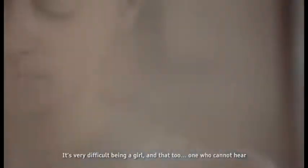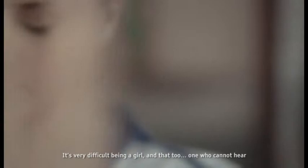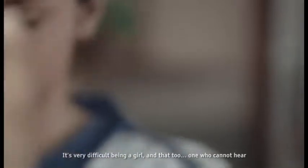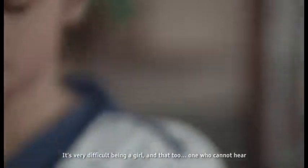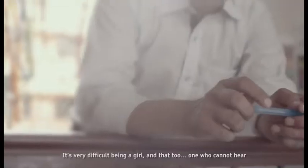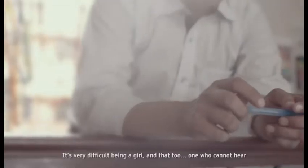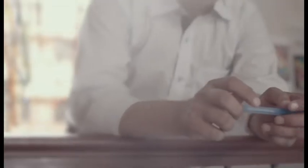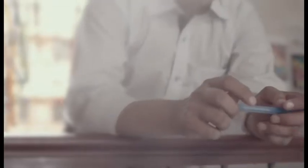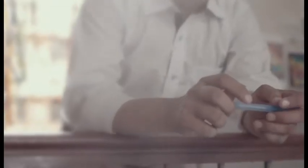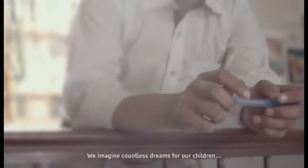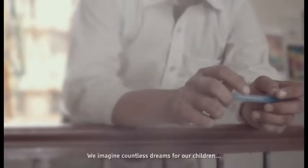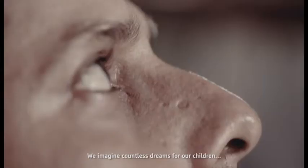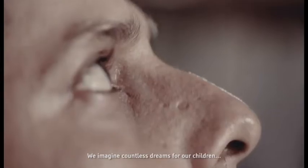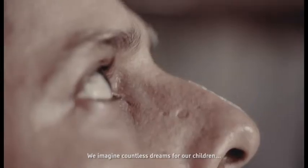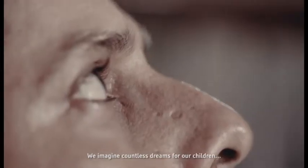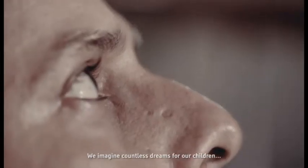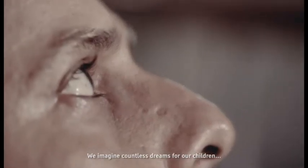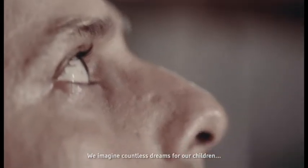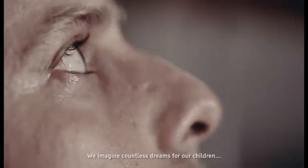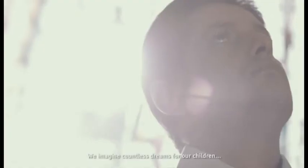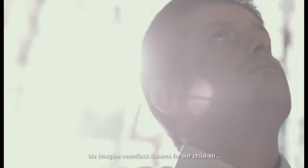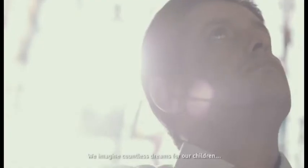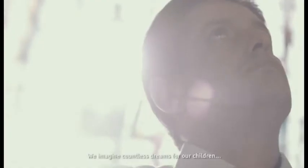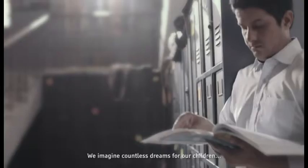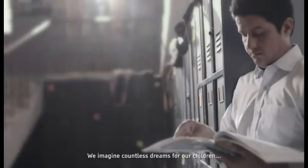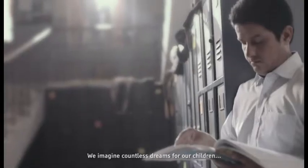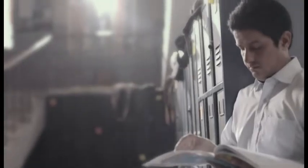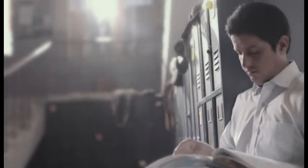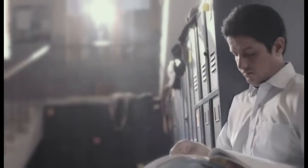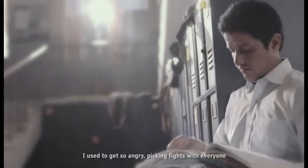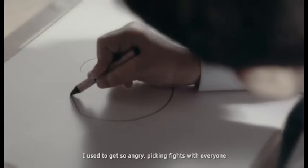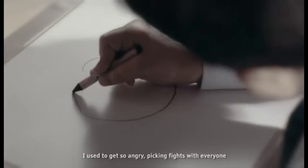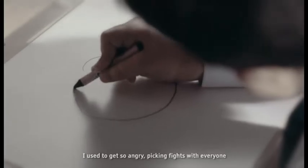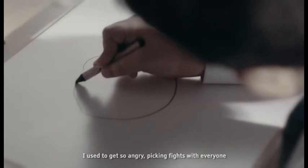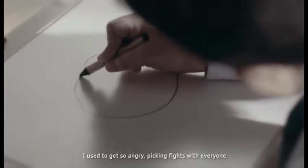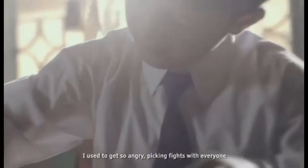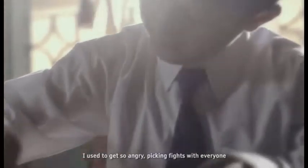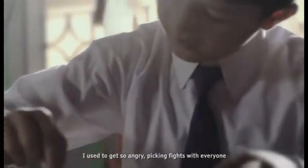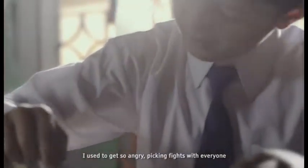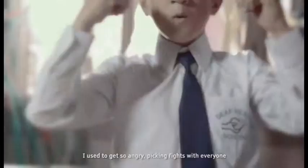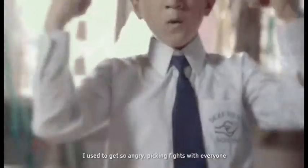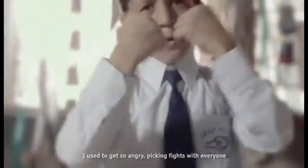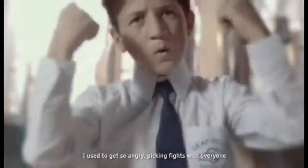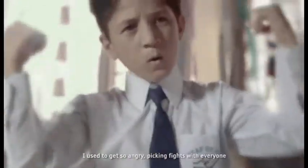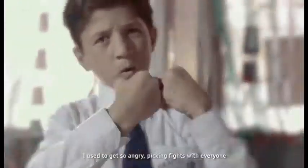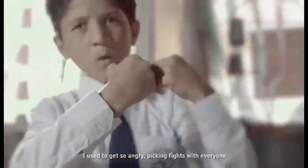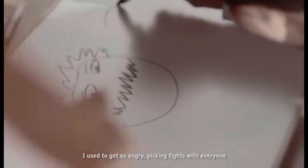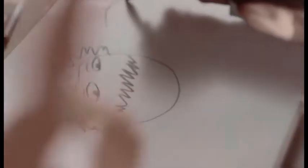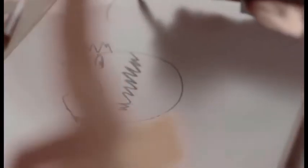سن نہیں پائے بچوں کے لیے ہم کتنے خواب دیکھتے ہیں اس ساتھ آتا تھا سب سے لڑتا جگڑتا رہتا تھا